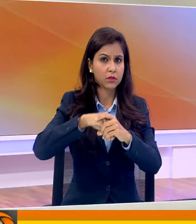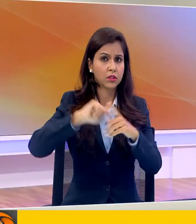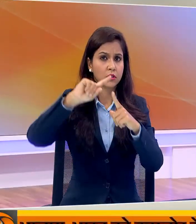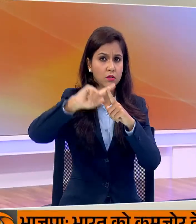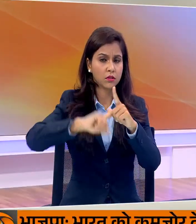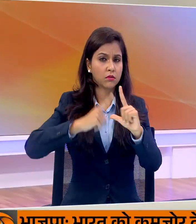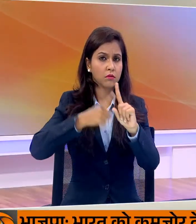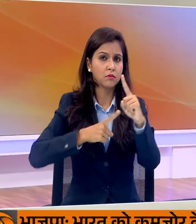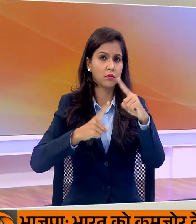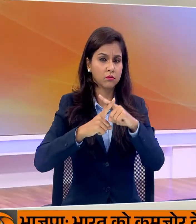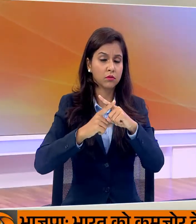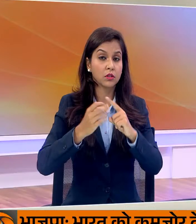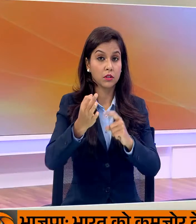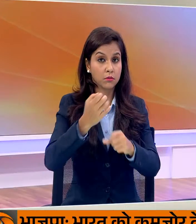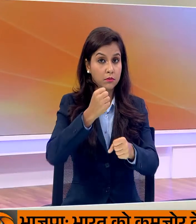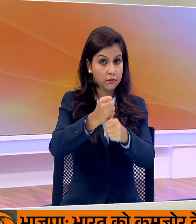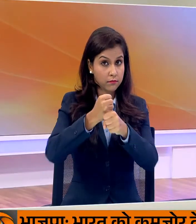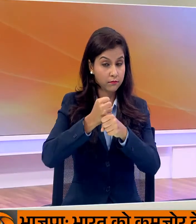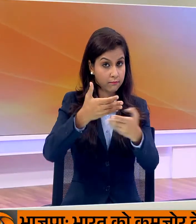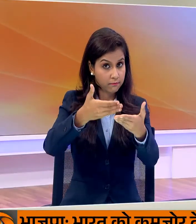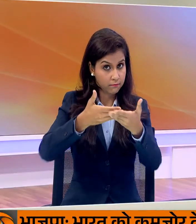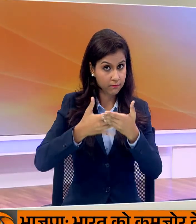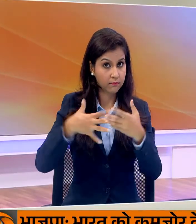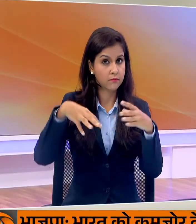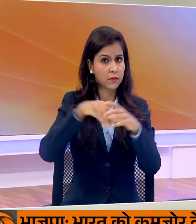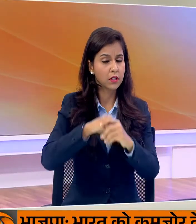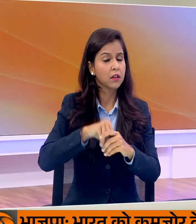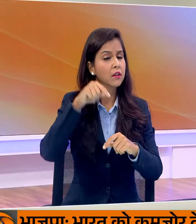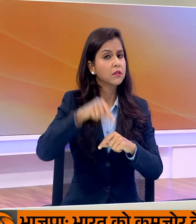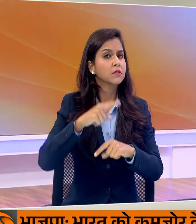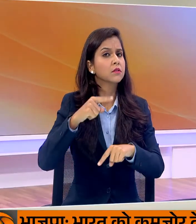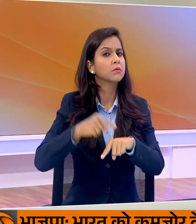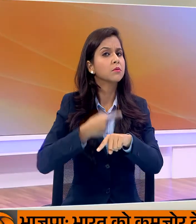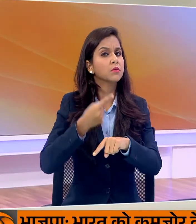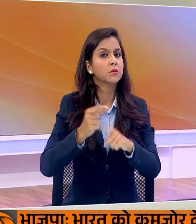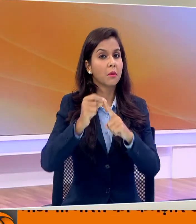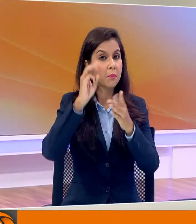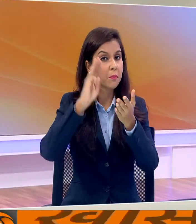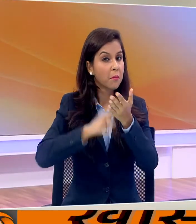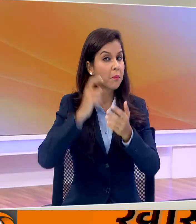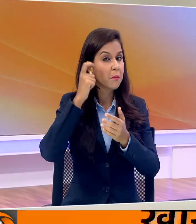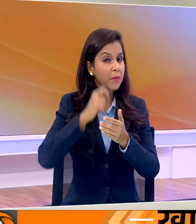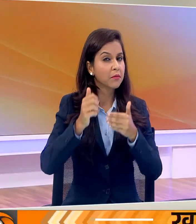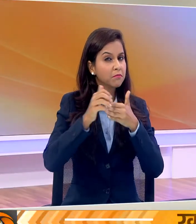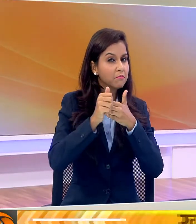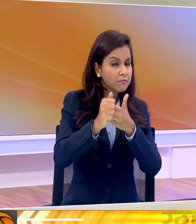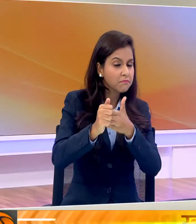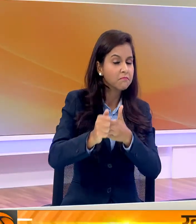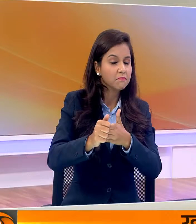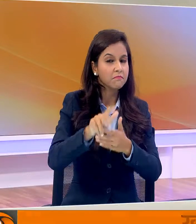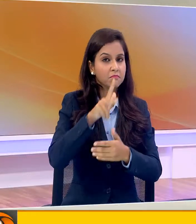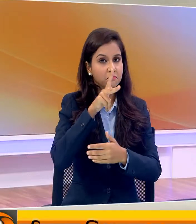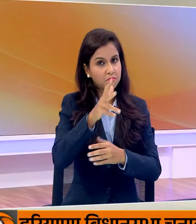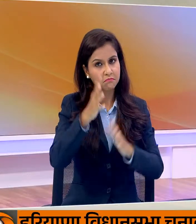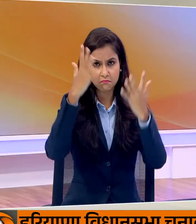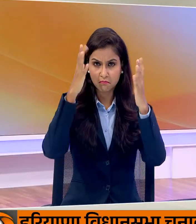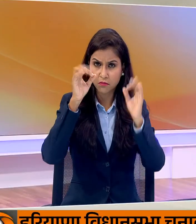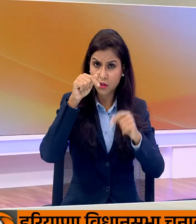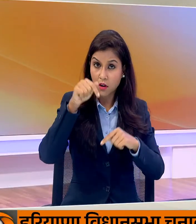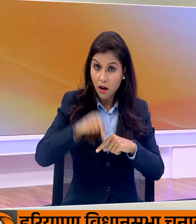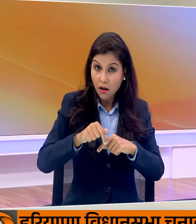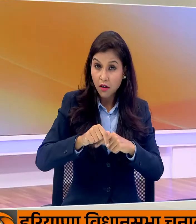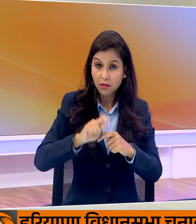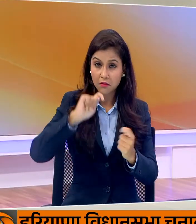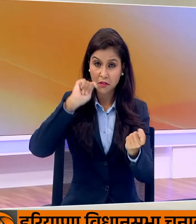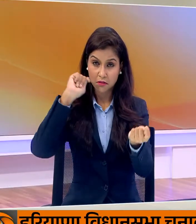बतौर मुख्य अतिथि मौजूद रहे। इस मौके पर उन्होंने प्रधानमंत्री नरेंद्र मोदी के नेतृत्व की प्रशंसा करते हुए कहा कि आज का बदला